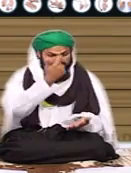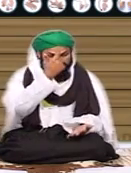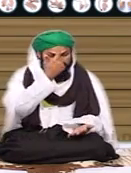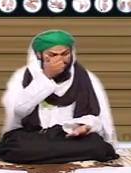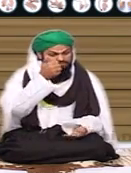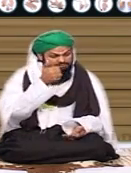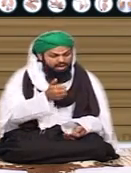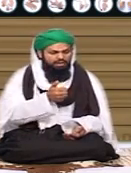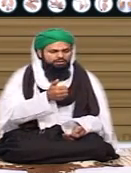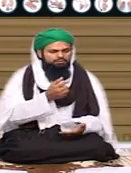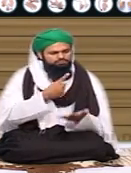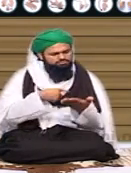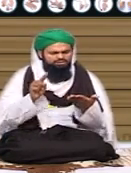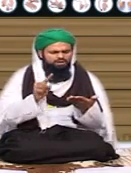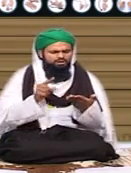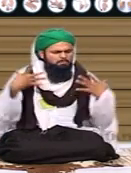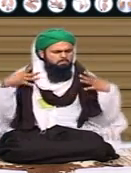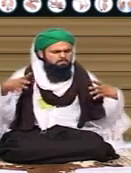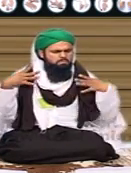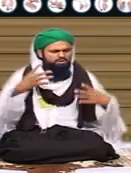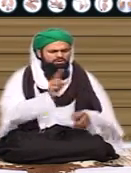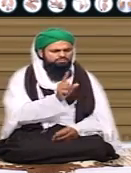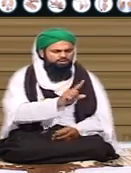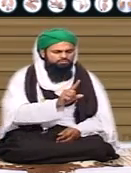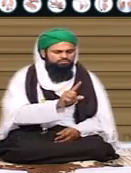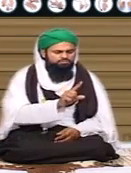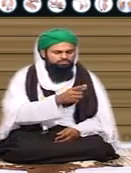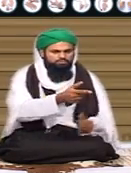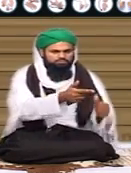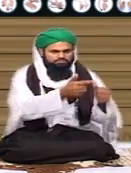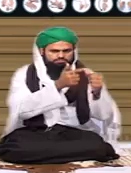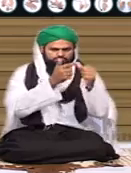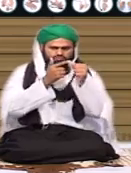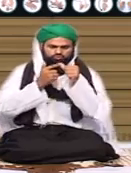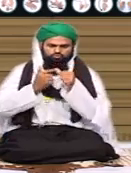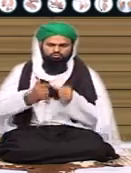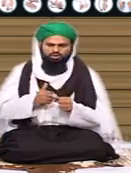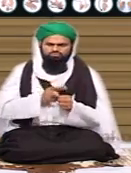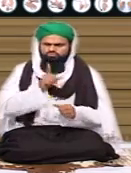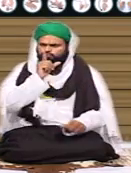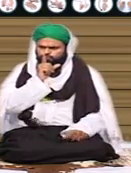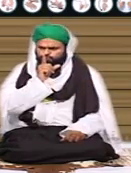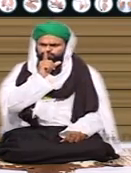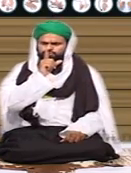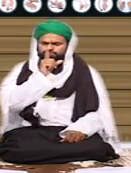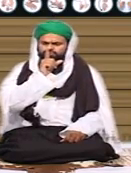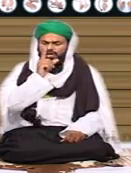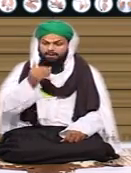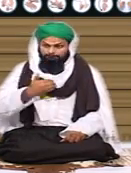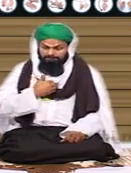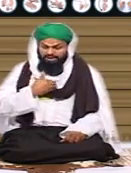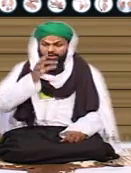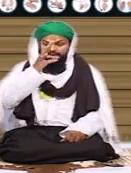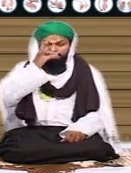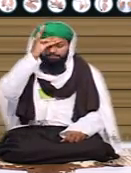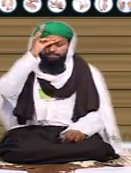ہوئے وہ آپ کی خدمت کر دیا کریں، آپ کیوں محنت کرتے ہیں اتنی؟ تو حضرت ابراہیم بن ادم رحمۃ اللہ نے فرمایا چپ رہو، میں نے سرکار